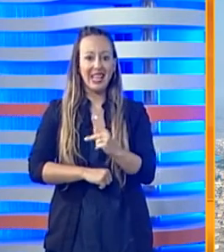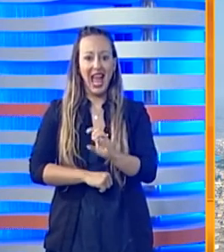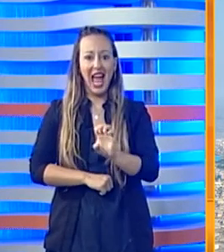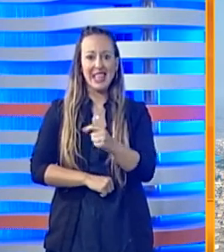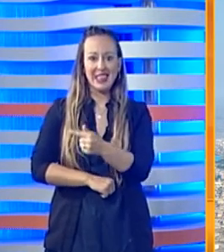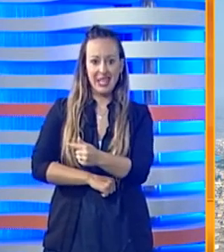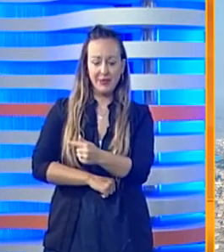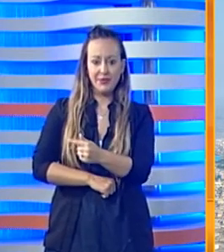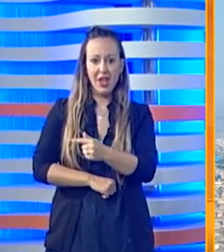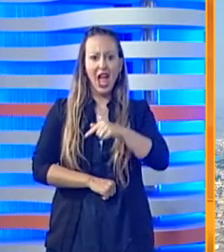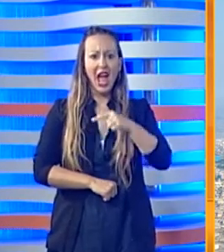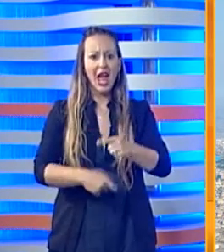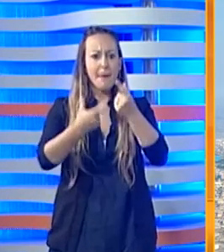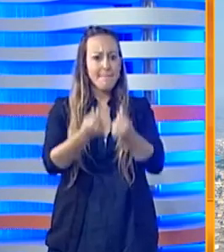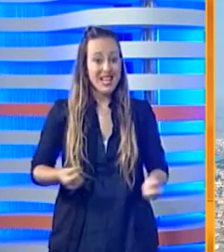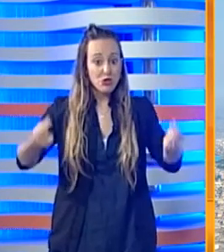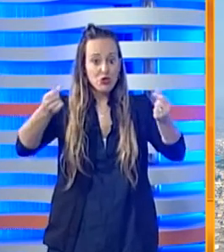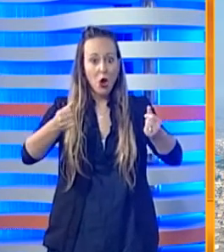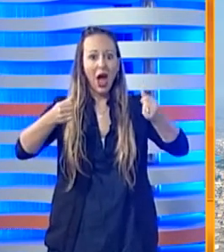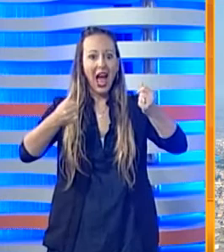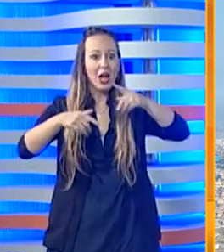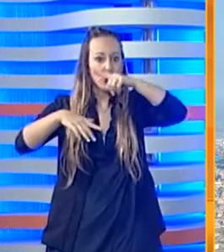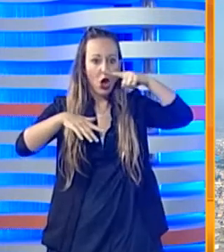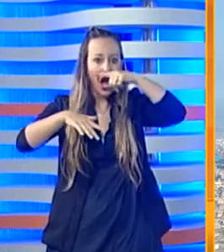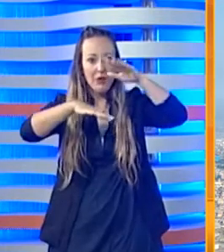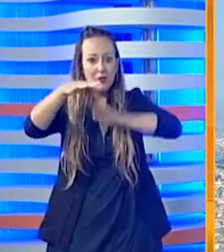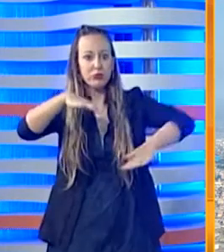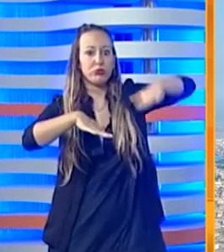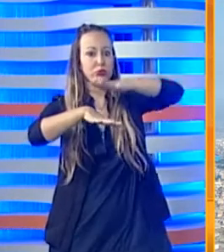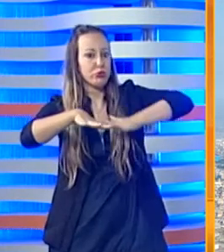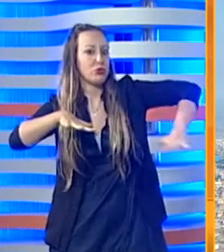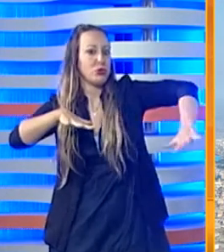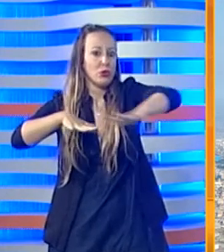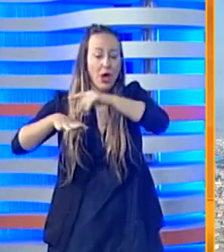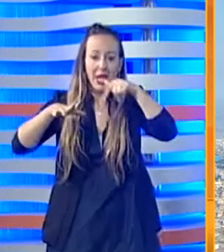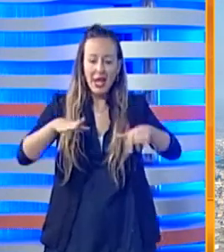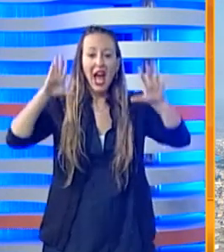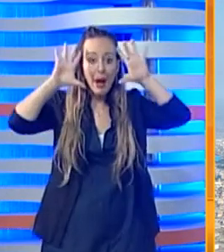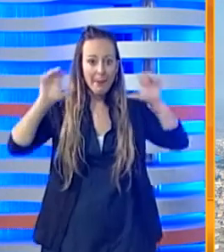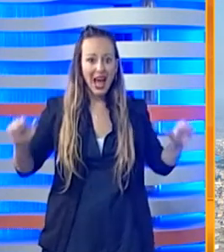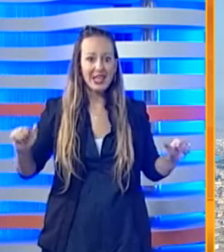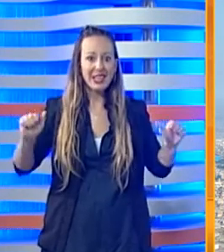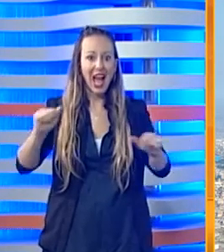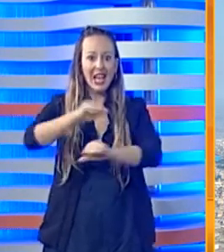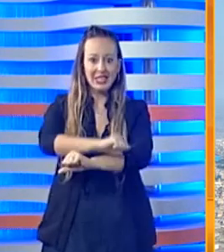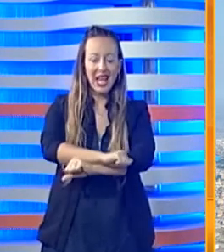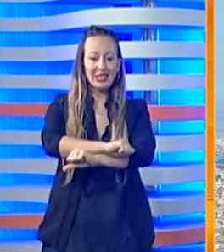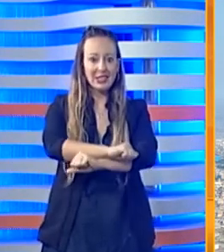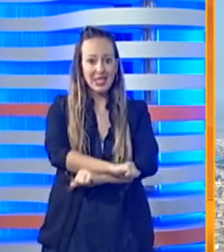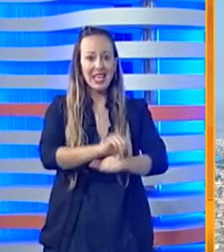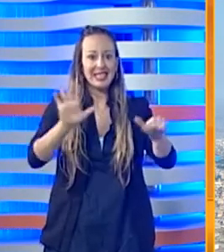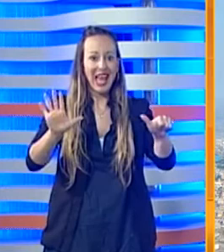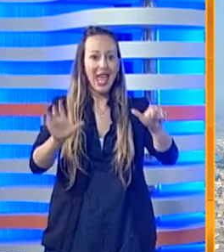delle estorsioni e il traffico di stupefacenti. I carabinieri hanno arrestato